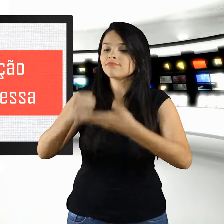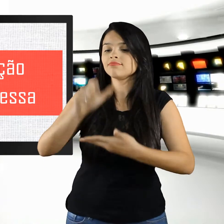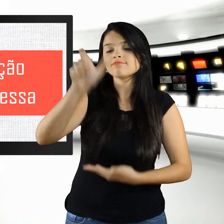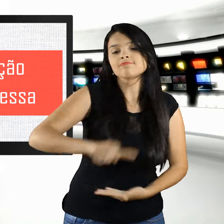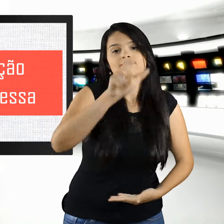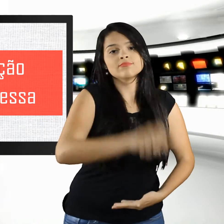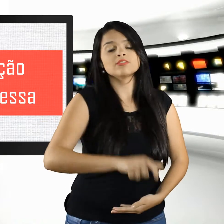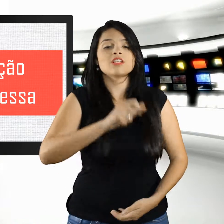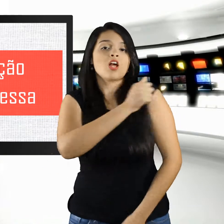com surdez.